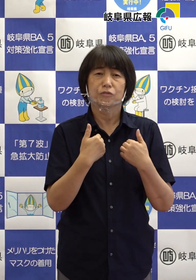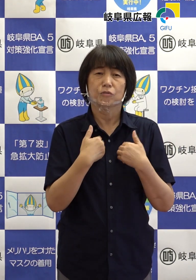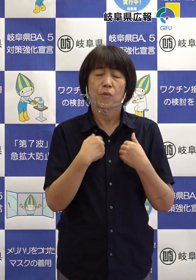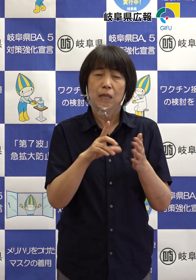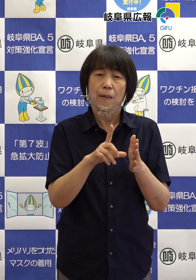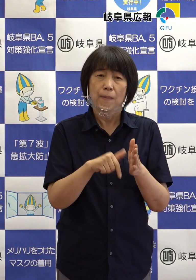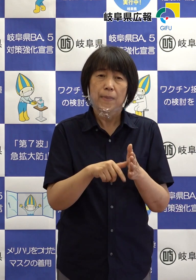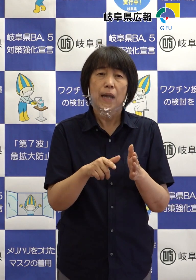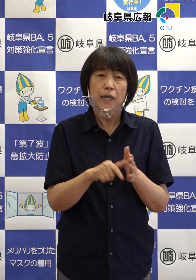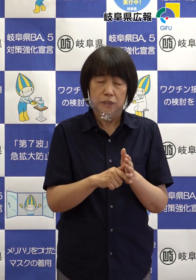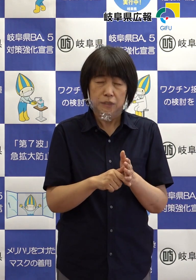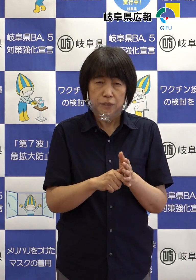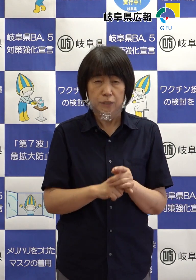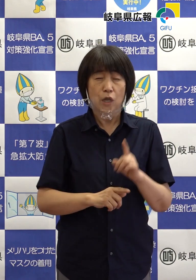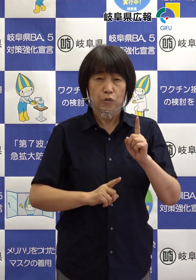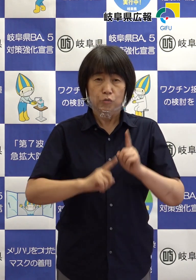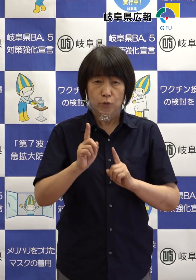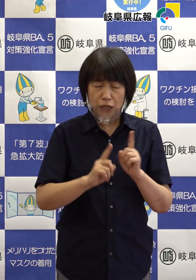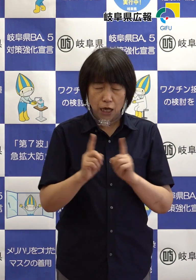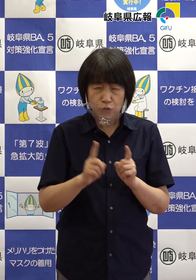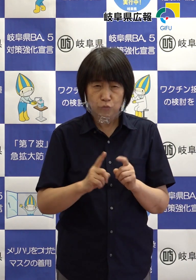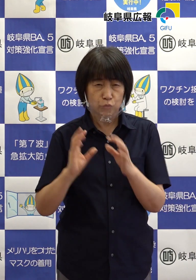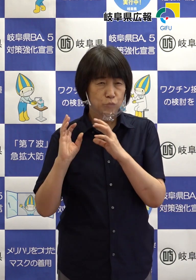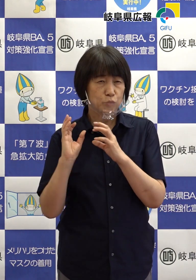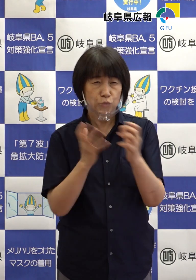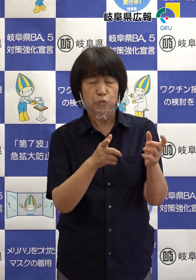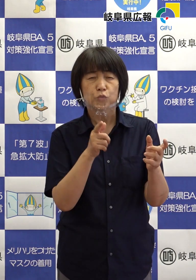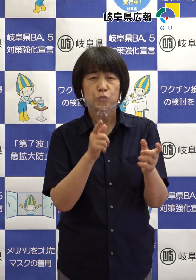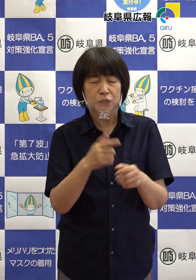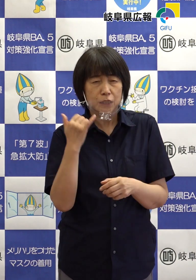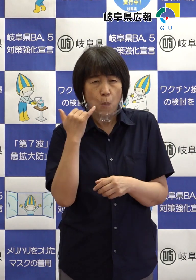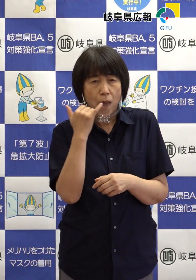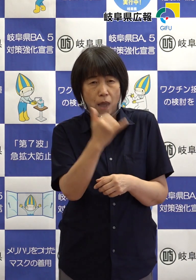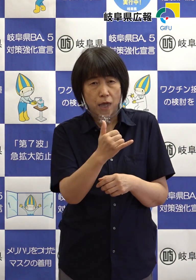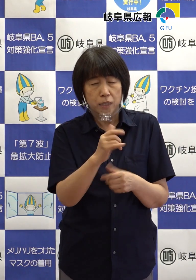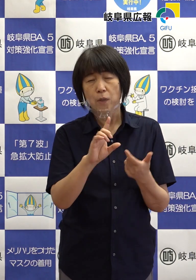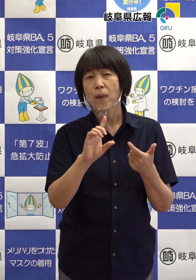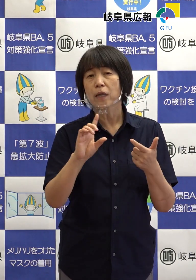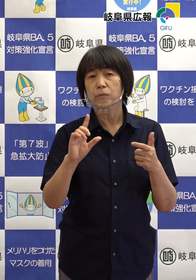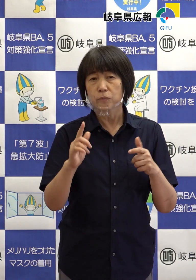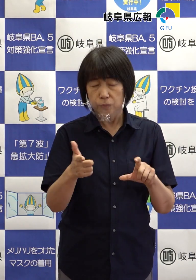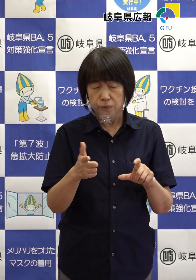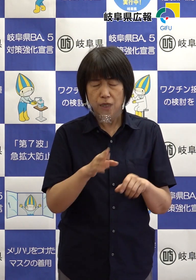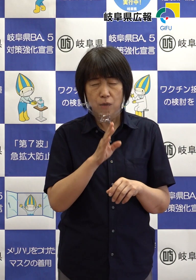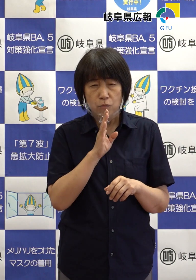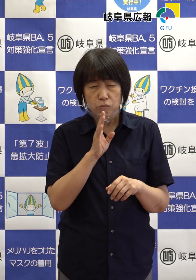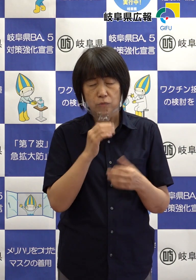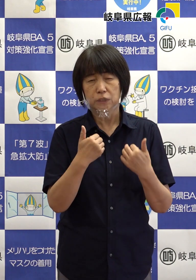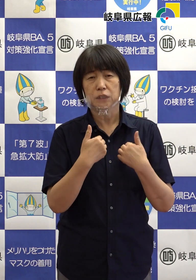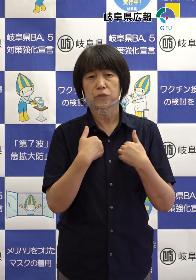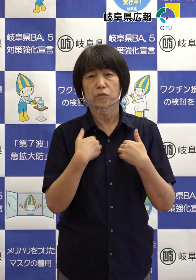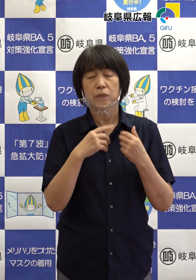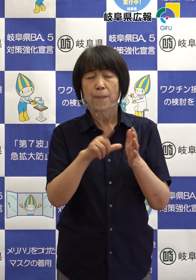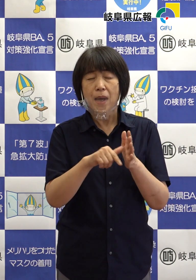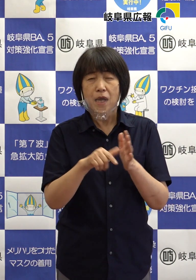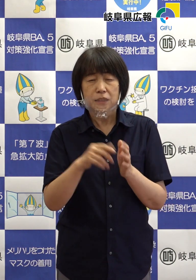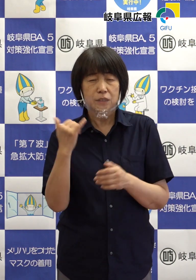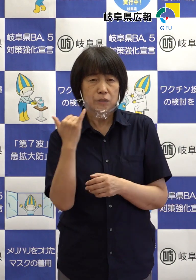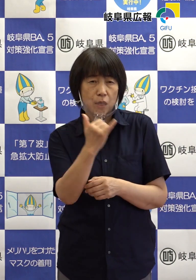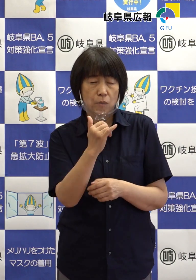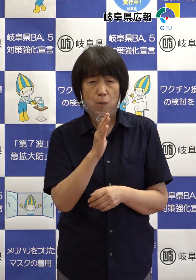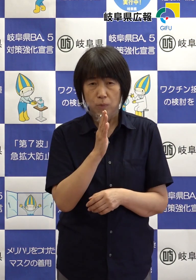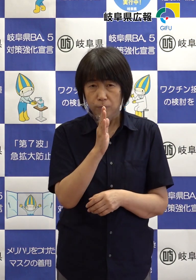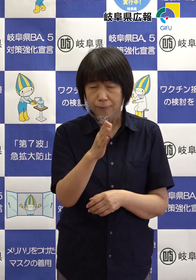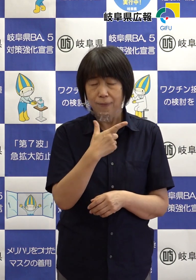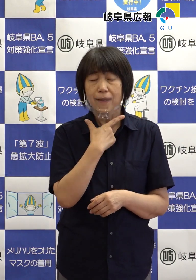救急車ということではなシーンですね必要な真に必要な場合にもちろん読んで頂いて結構ですけどもそこは